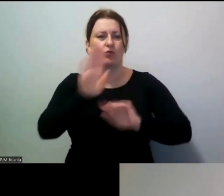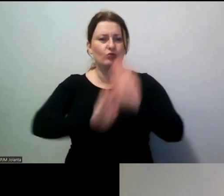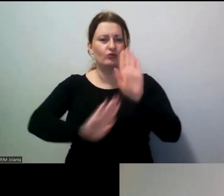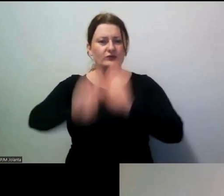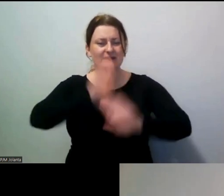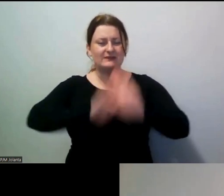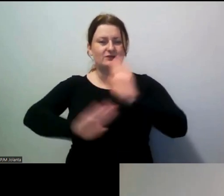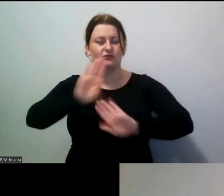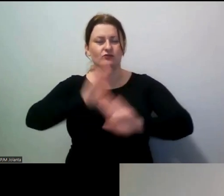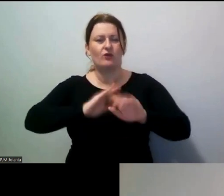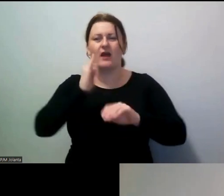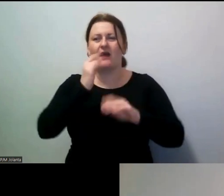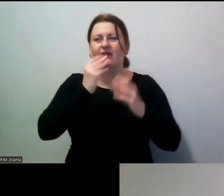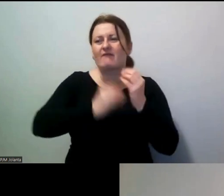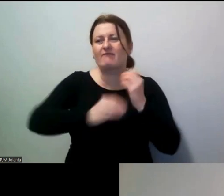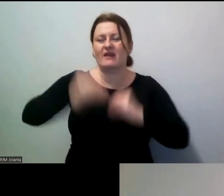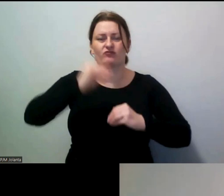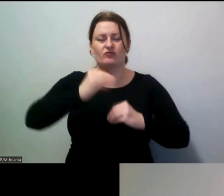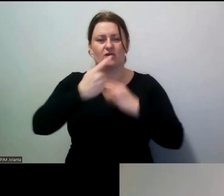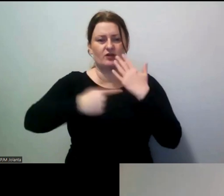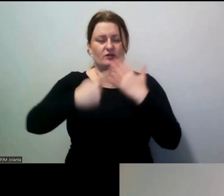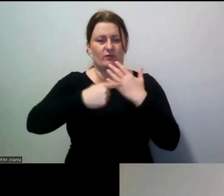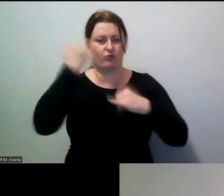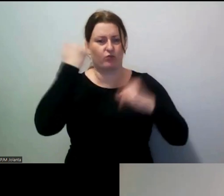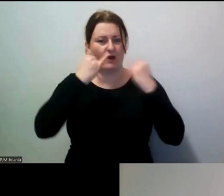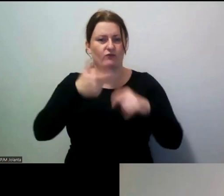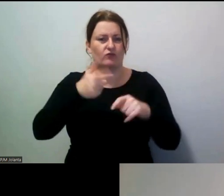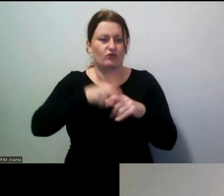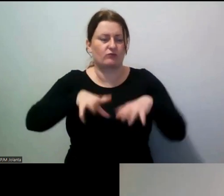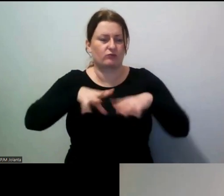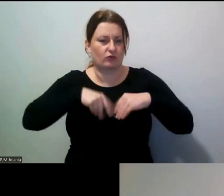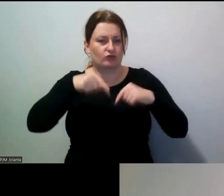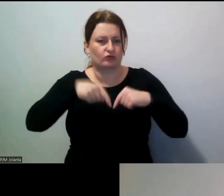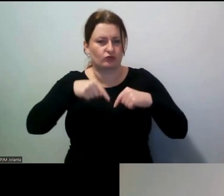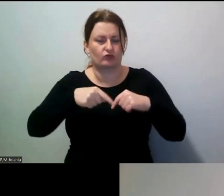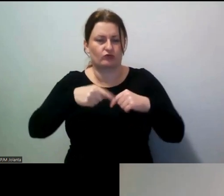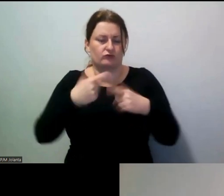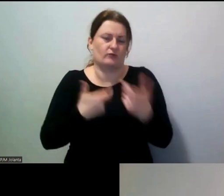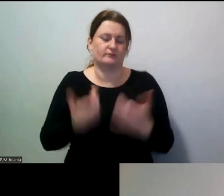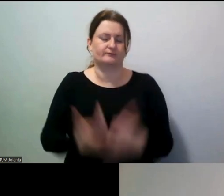jak największej liczby błędów, które mogłybyśmy tutaj popełnić.